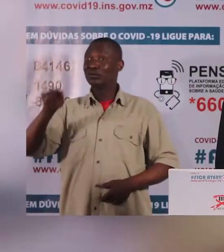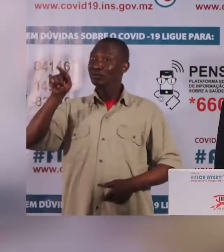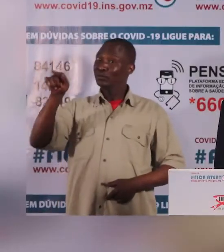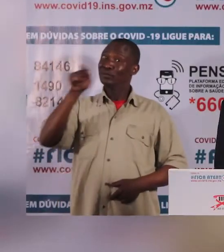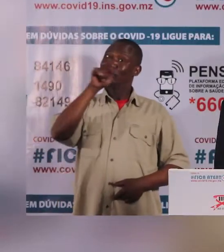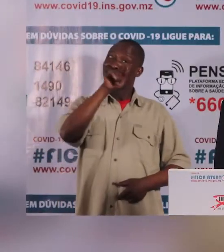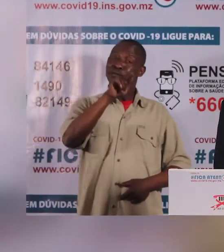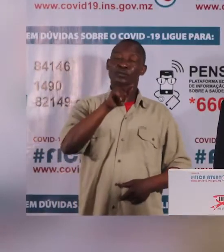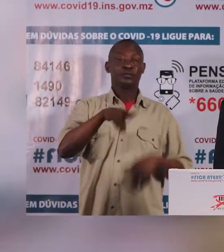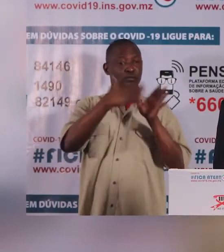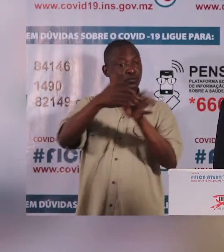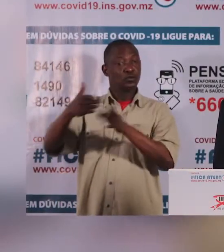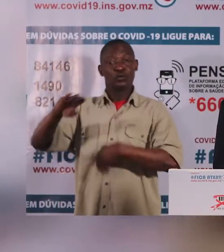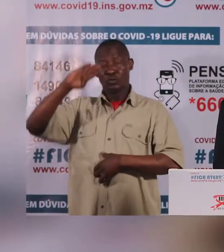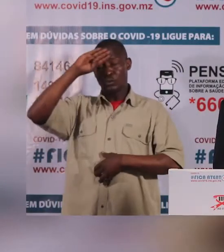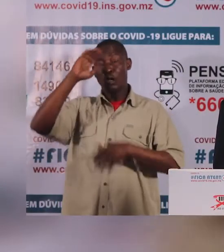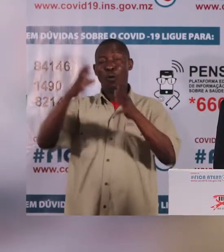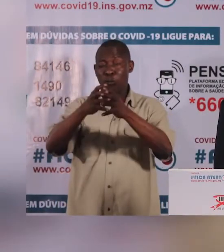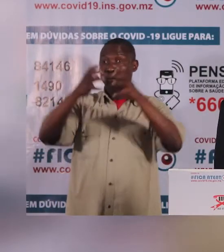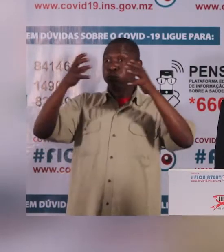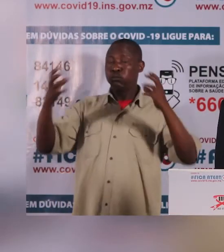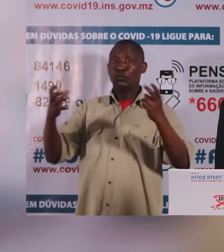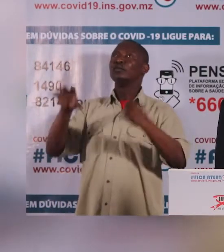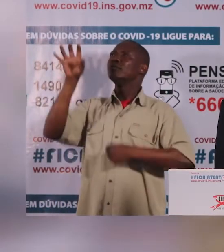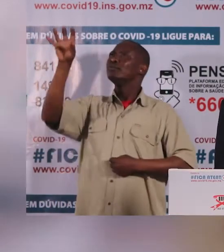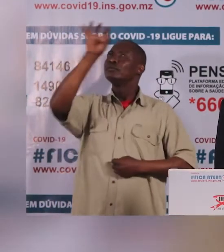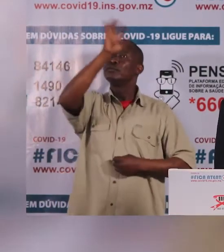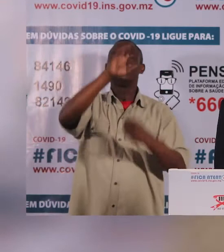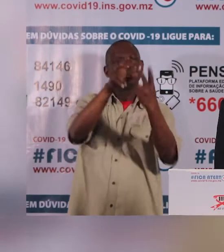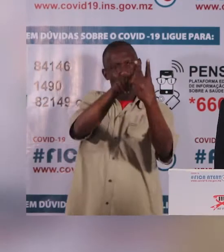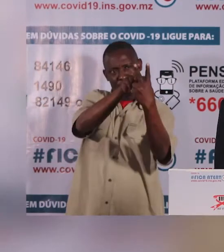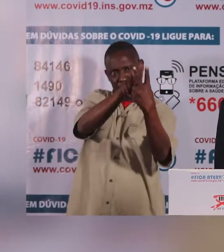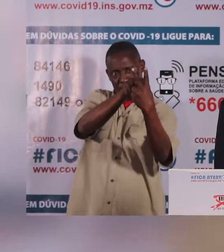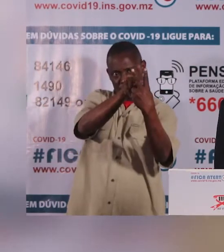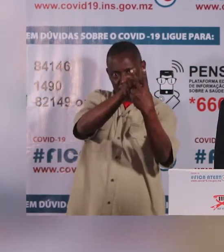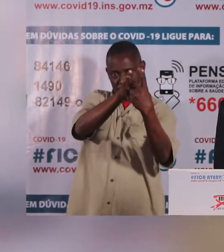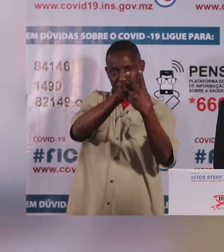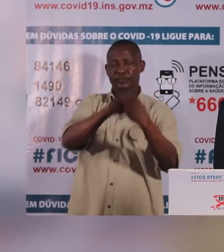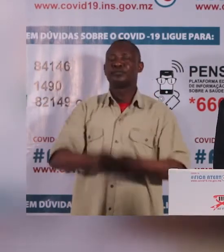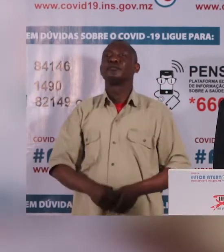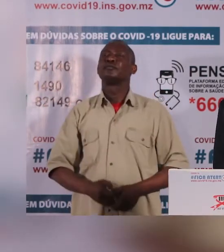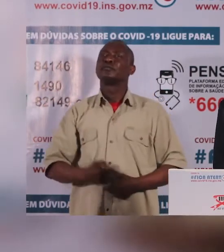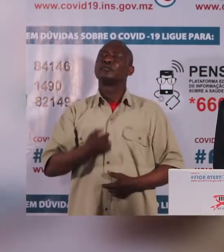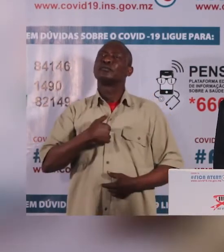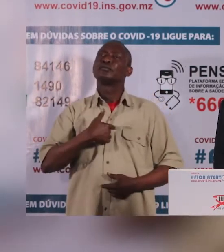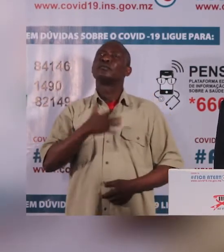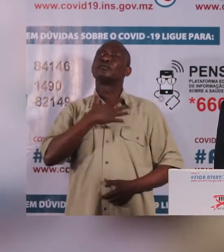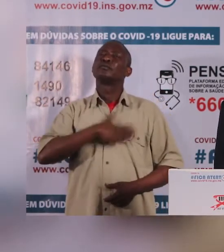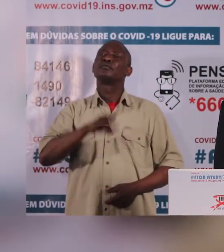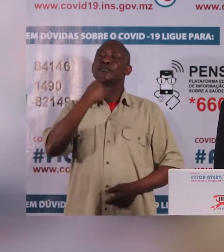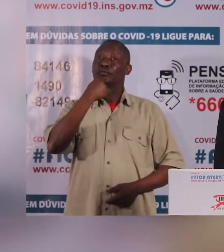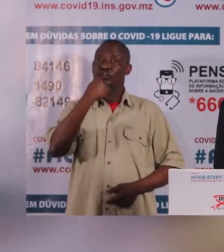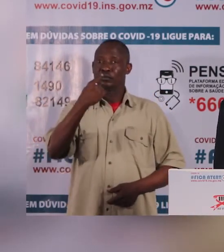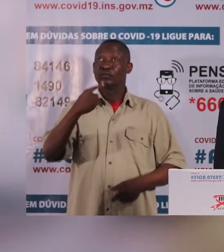queria também aqui dizer um pouco o que está a acontecer ao nível